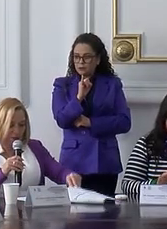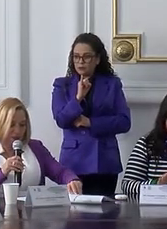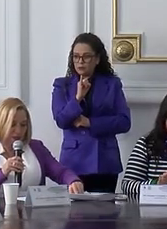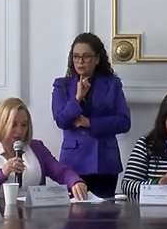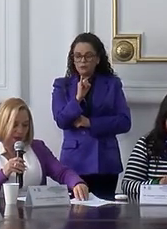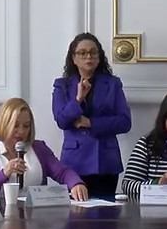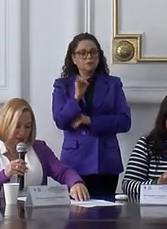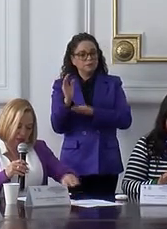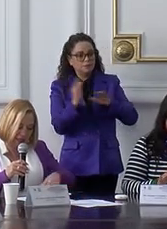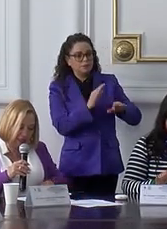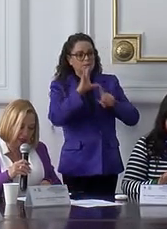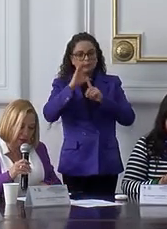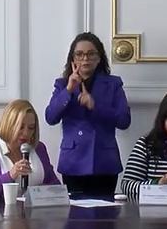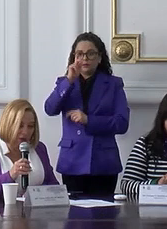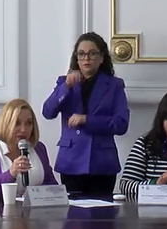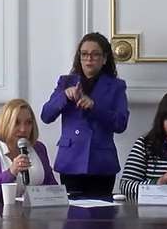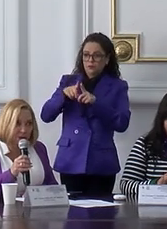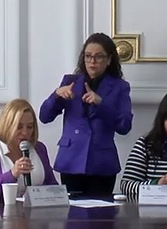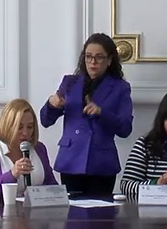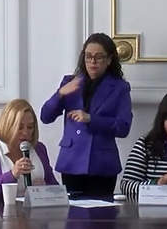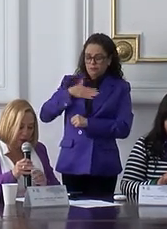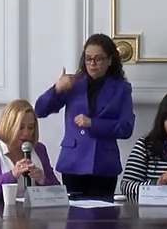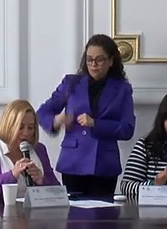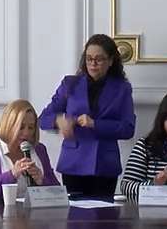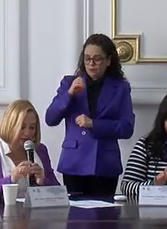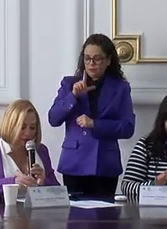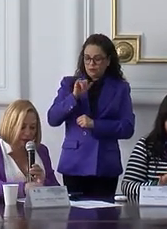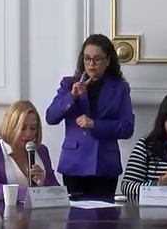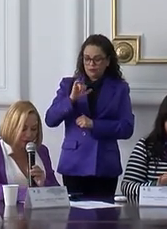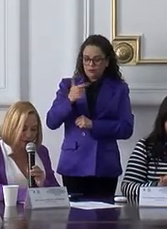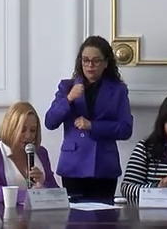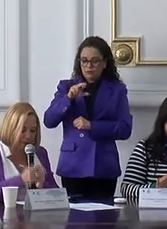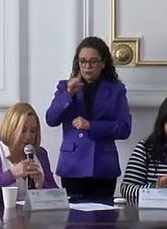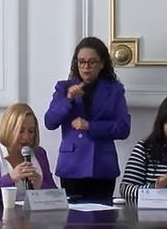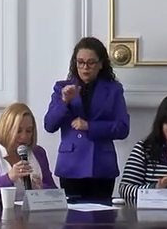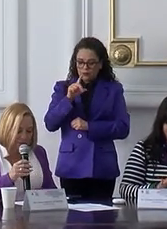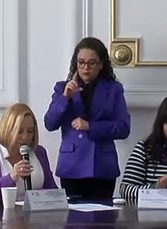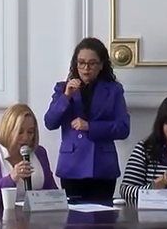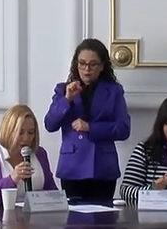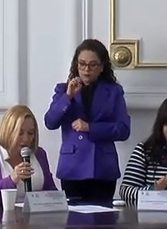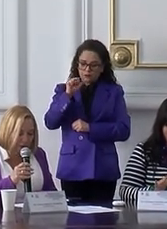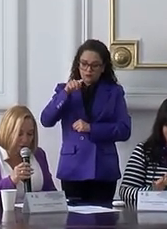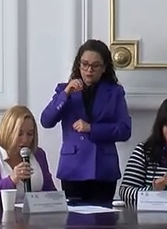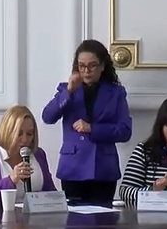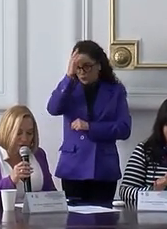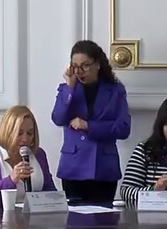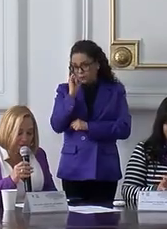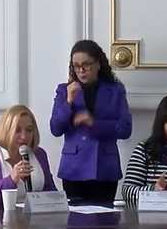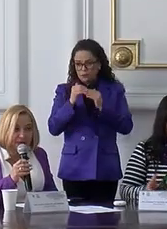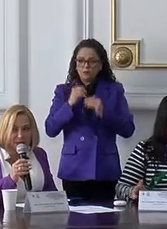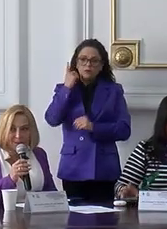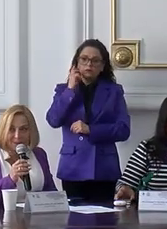Por la Comisión de Planeación y el Desarrollo, la de la voz, diputado Olivia Garza de los Santos, a favor. Diputado Víctor Hugo Romo